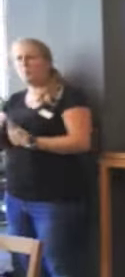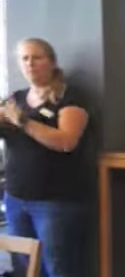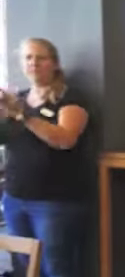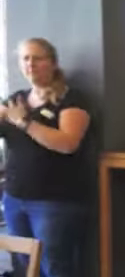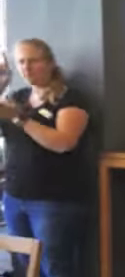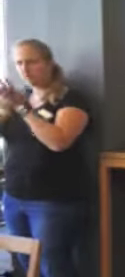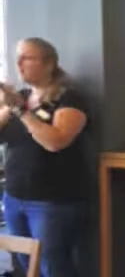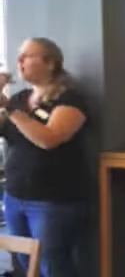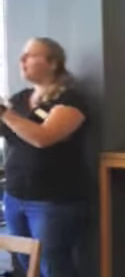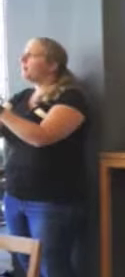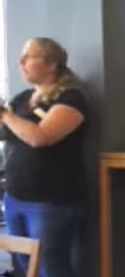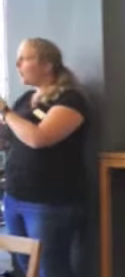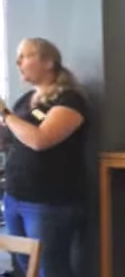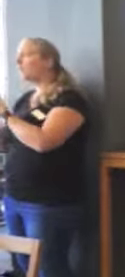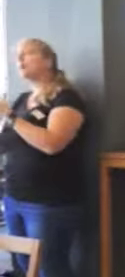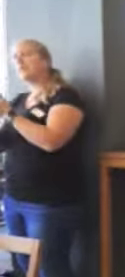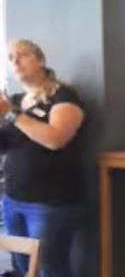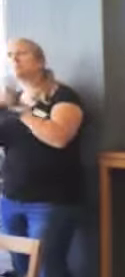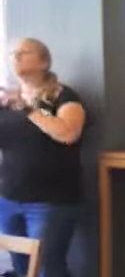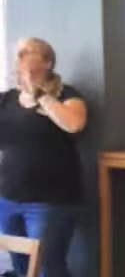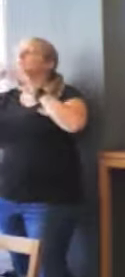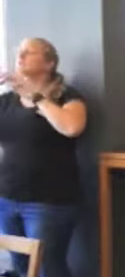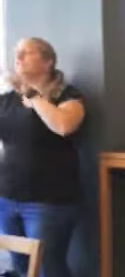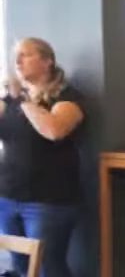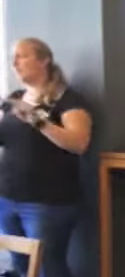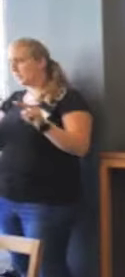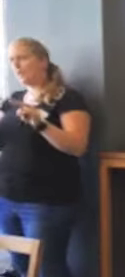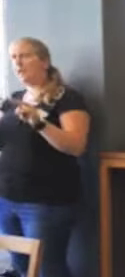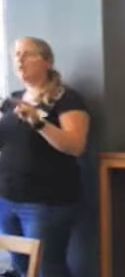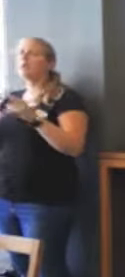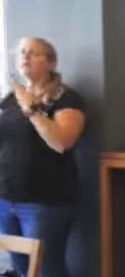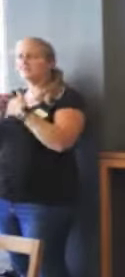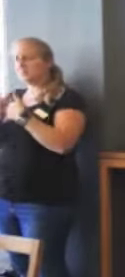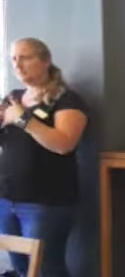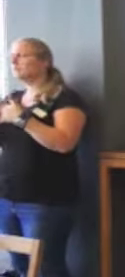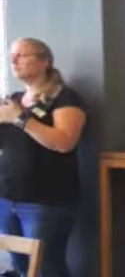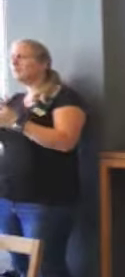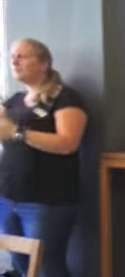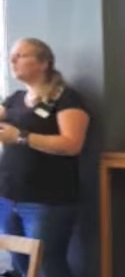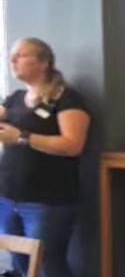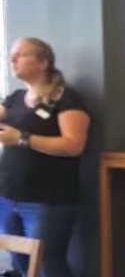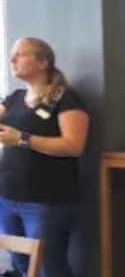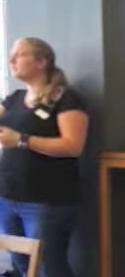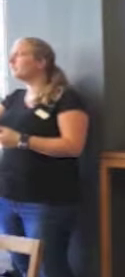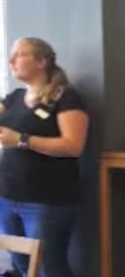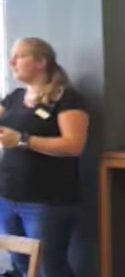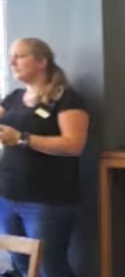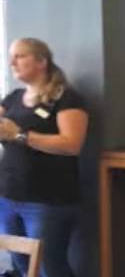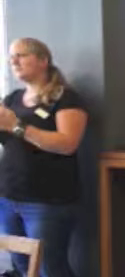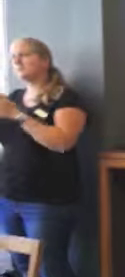då internationell och nationell industri, prospekteringsindustri till Bergslagen för